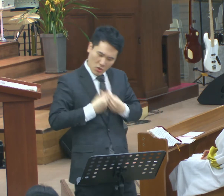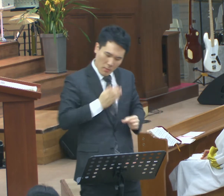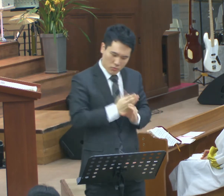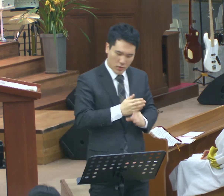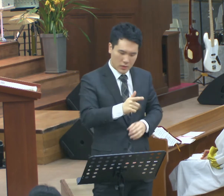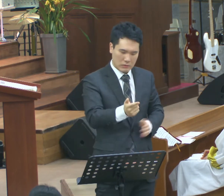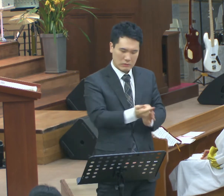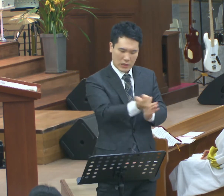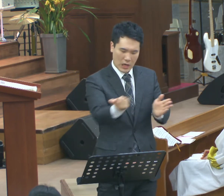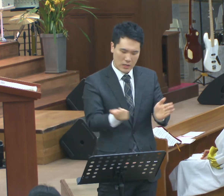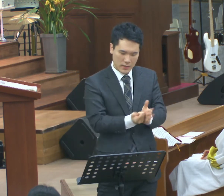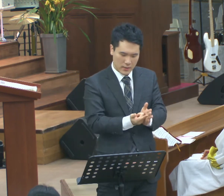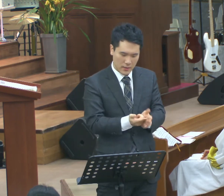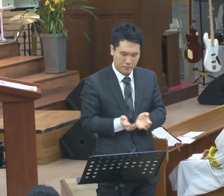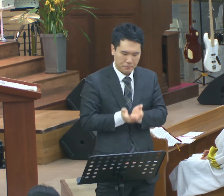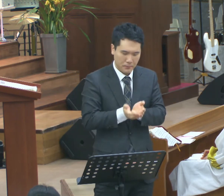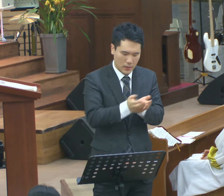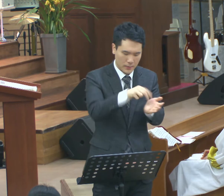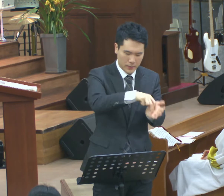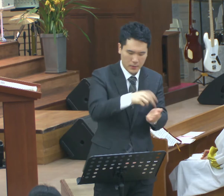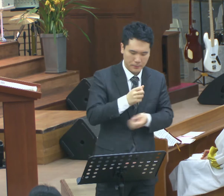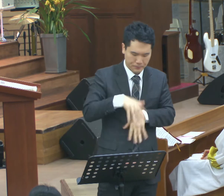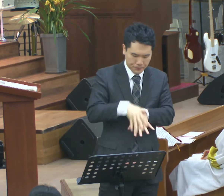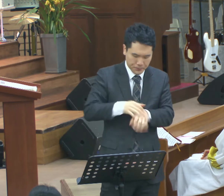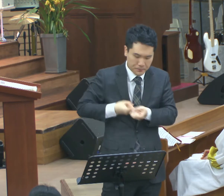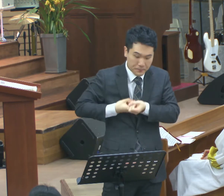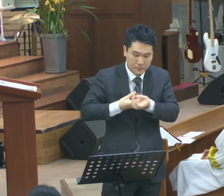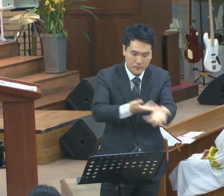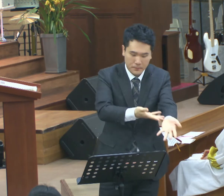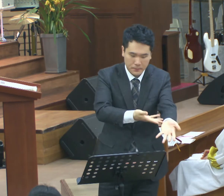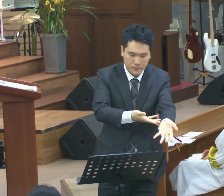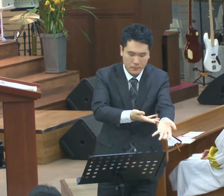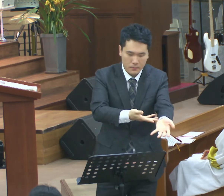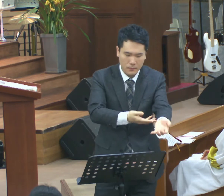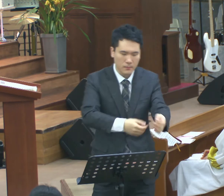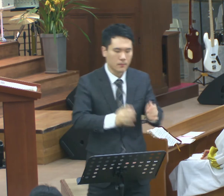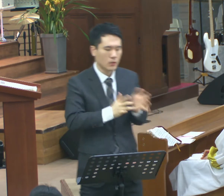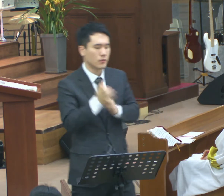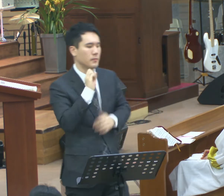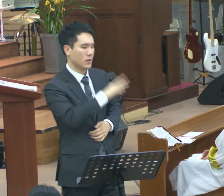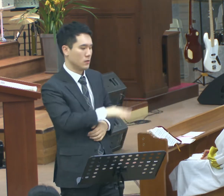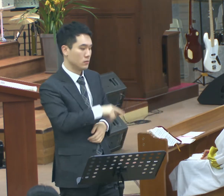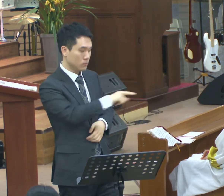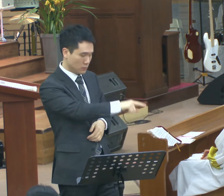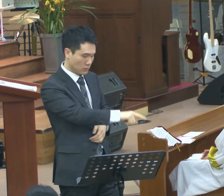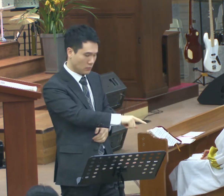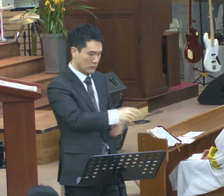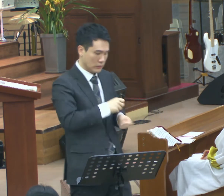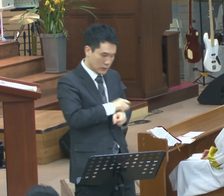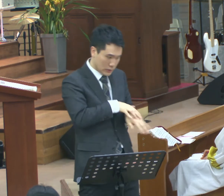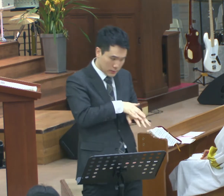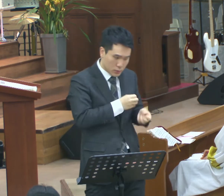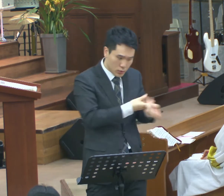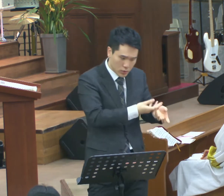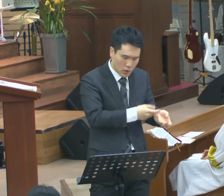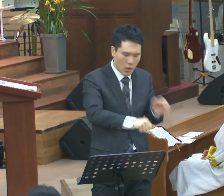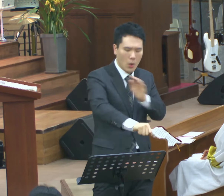잡아요. 빈배였어요. 예수님 말씀하셨어요. 그물을 배 오른편에 던지라. 그리하면 잡으리라. 굉장히 많은